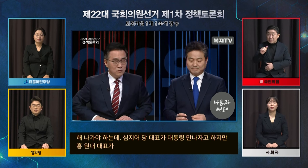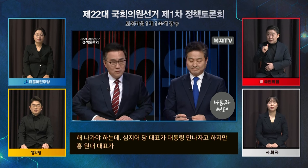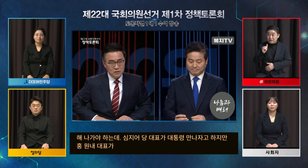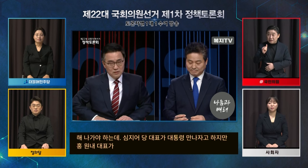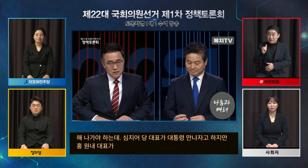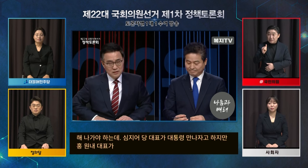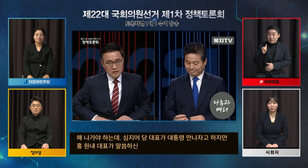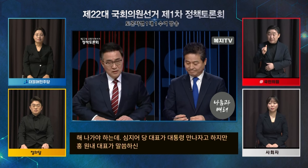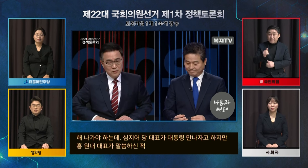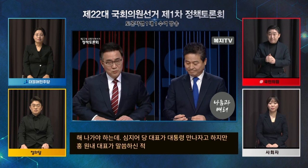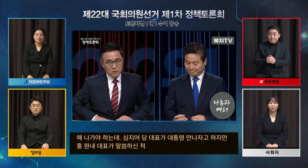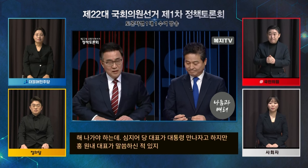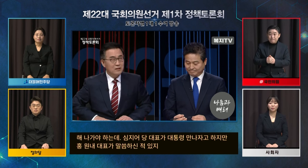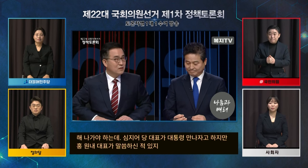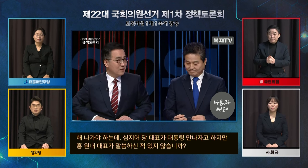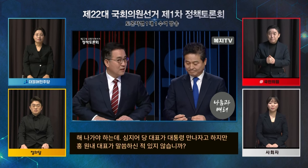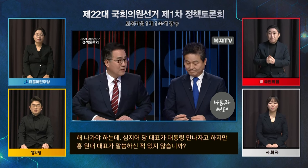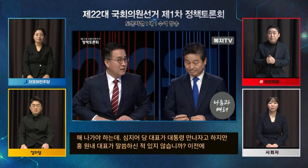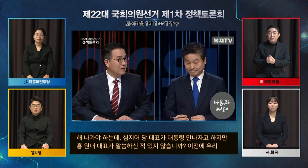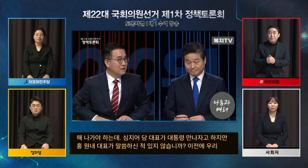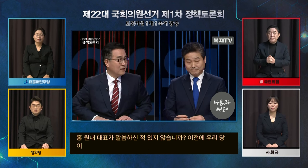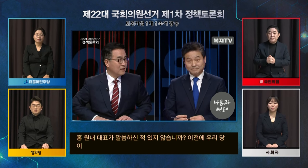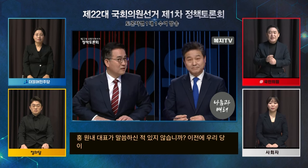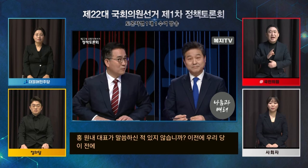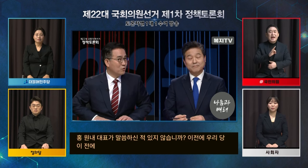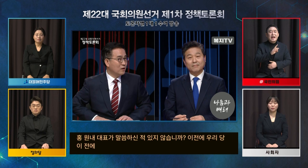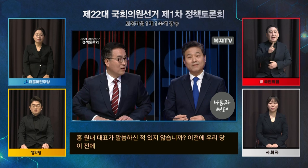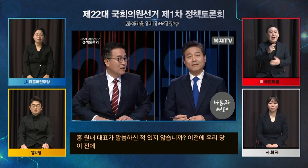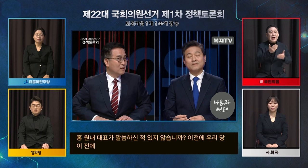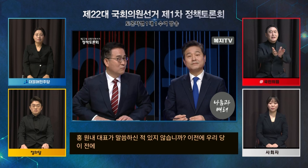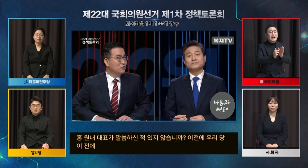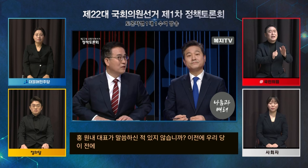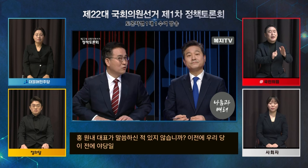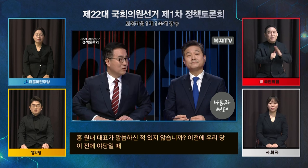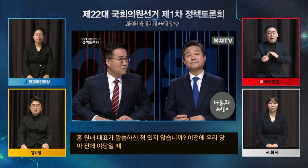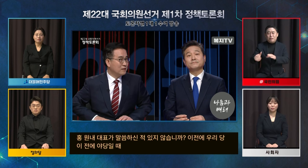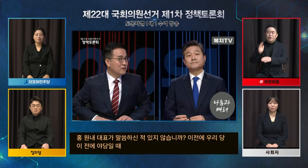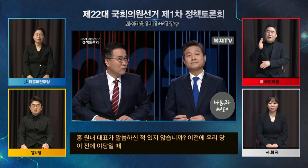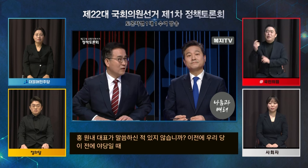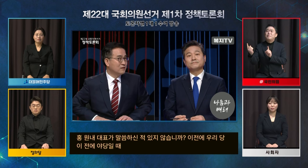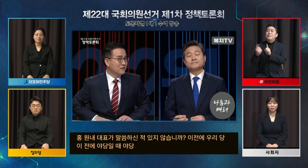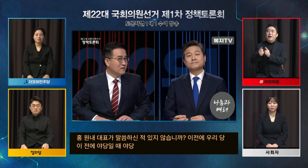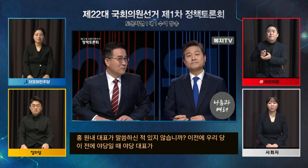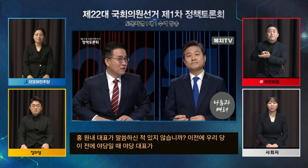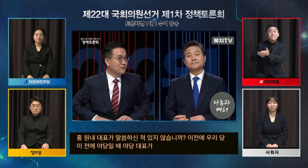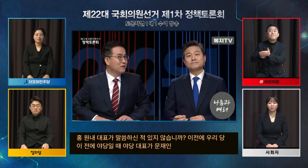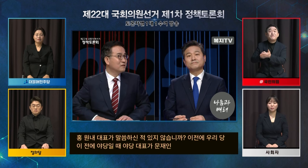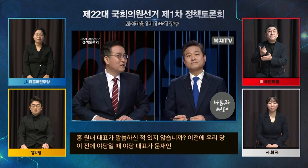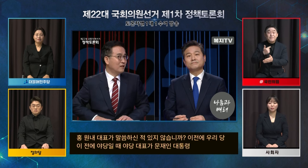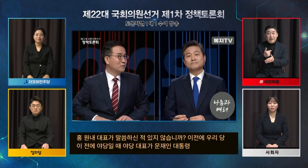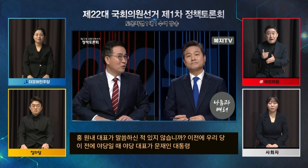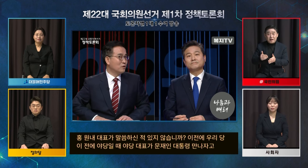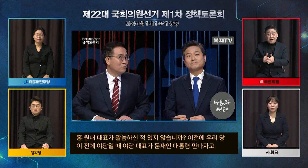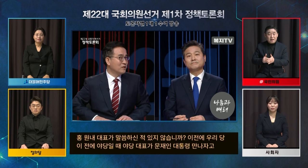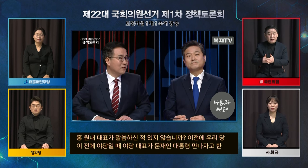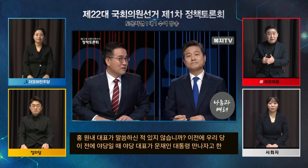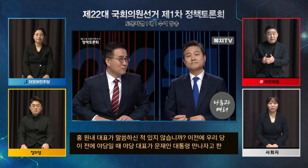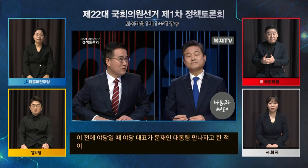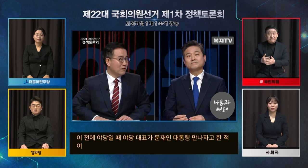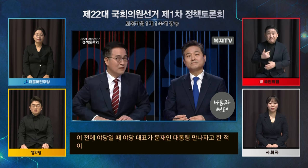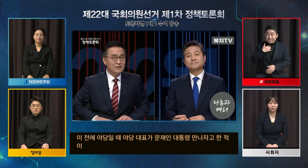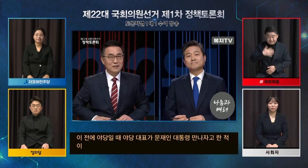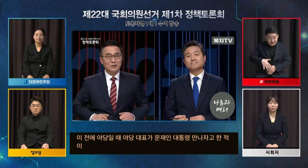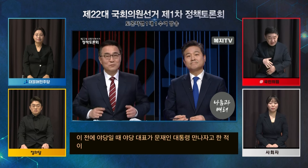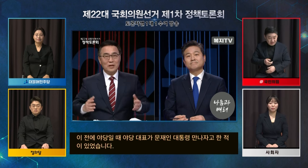당이 전에 야당일 때 야당대표가 문재인 대통령을 만나자고 한 적이 있습니다. 그때 그런 사례가 없다고 거부하지